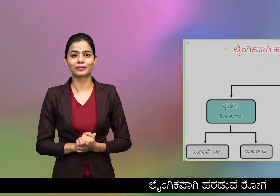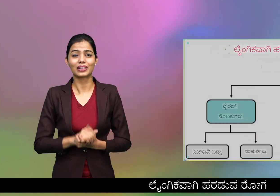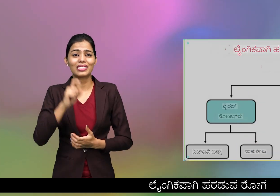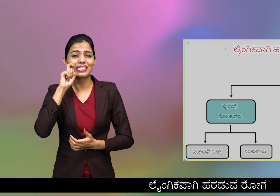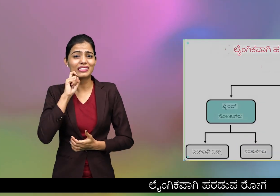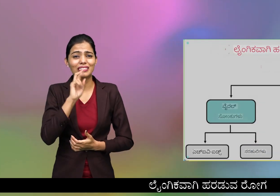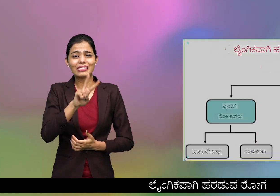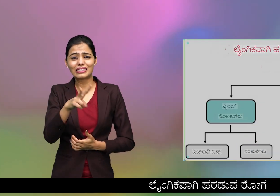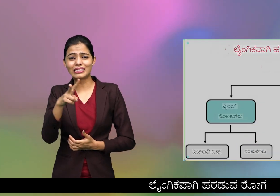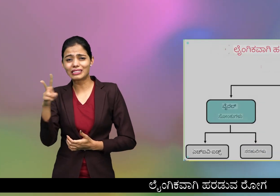ಲೈಂಗಿಕವಾಗಿ ಹರಡುವ ರೋಗ,